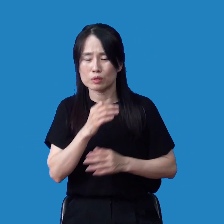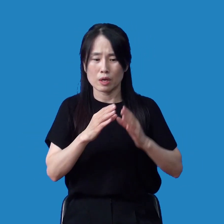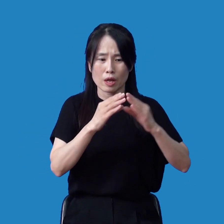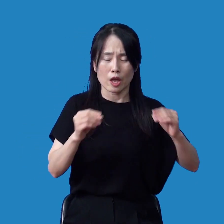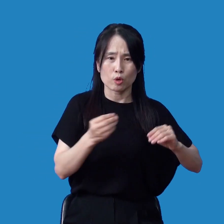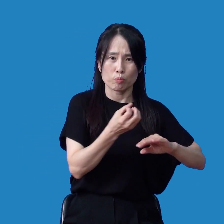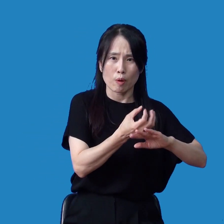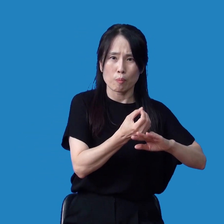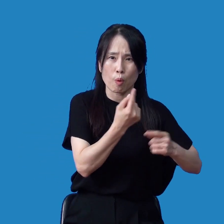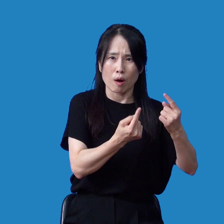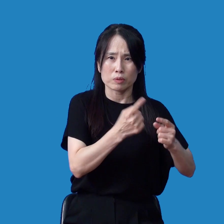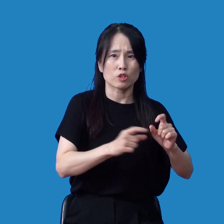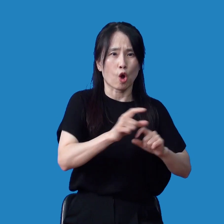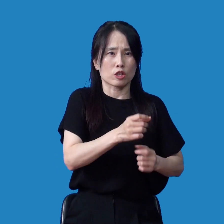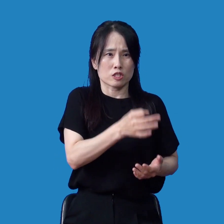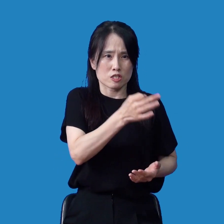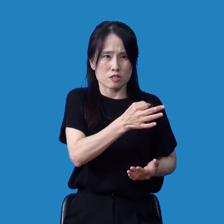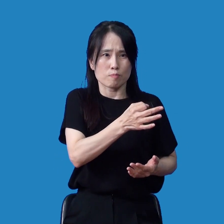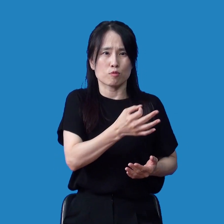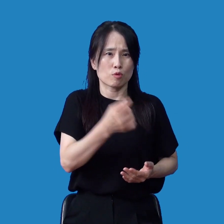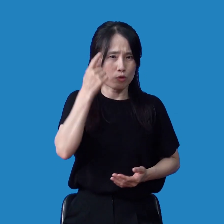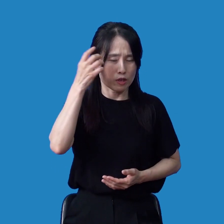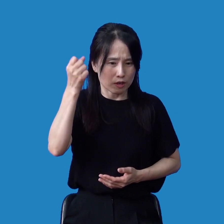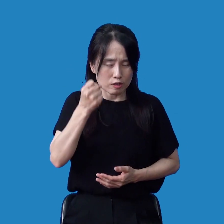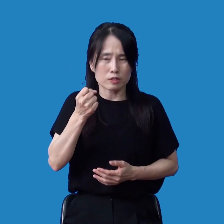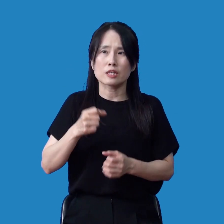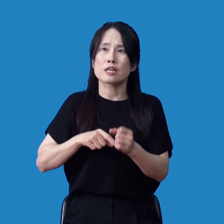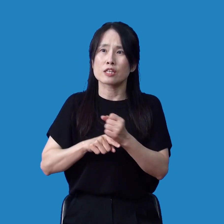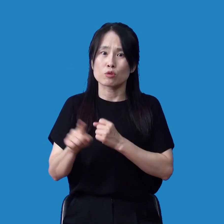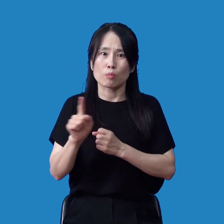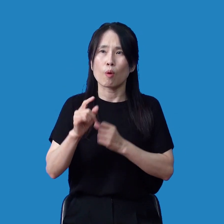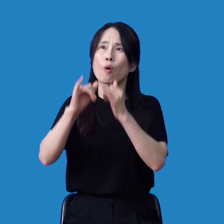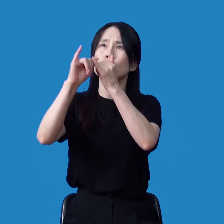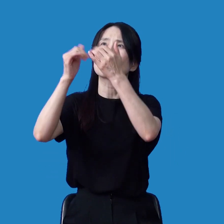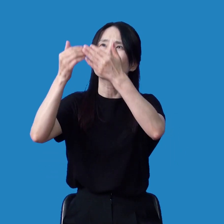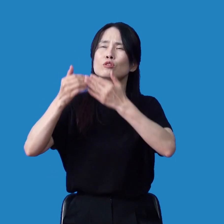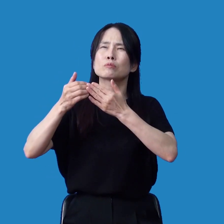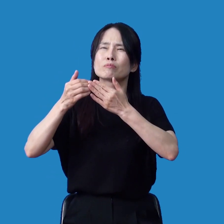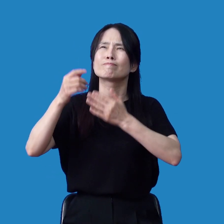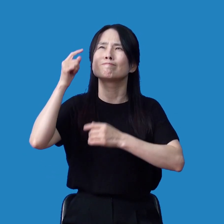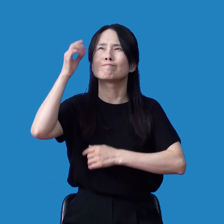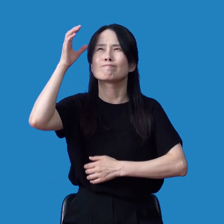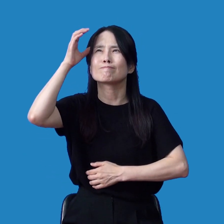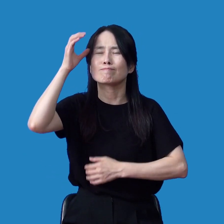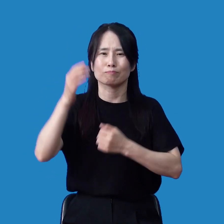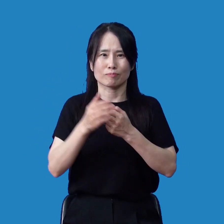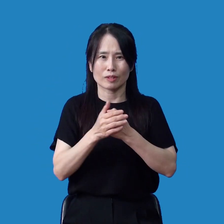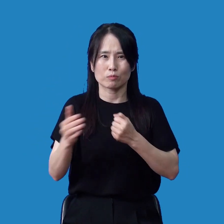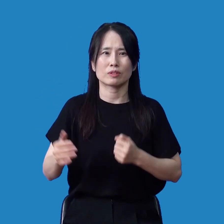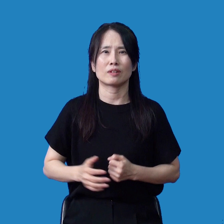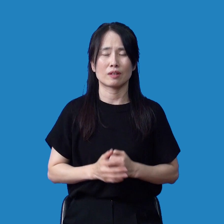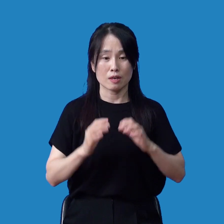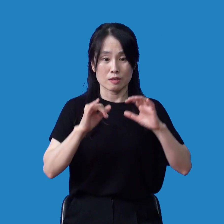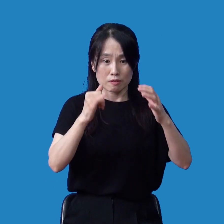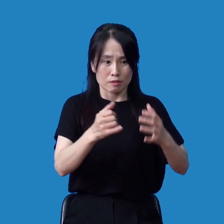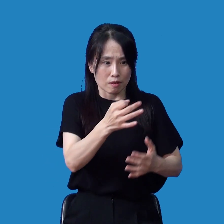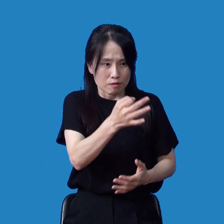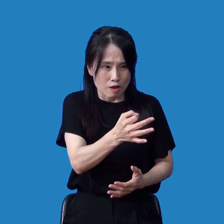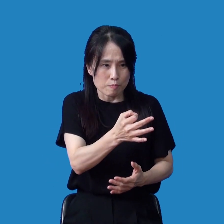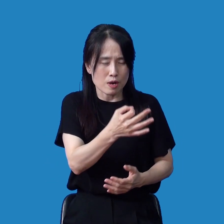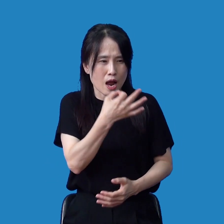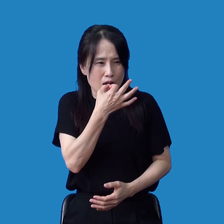큰 재물로 여겼으니 이는 상 주심을 바라봄이라. 세상 재물, 세상의 무슨